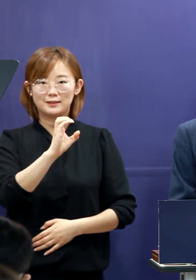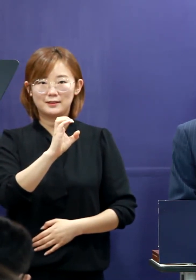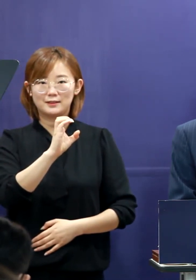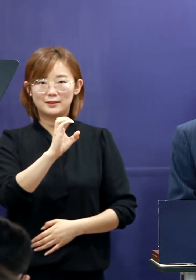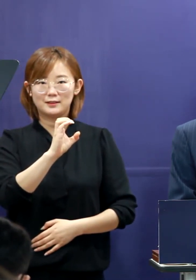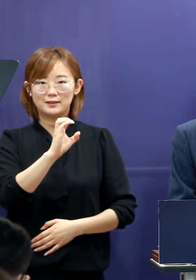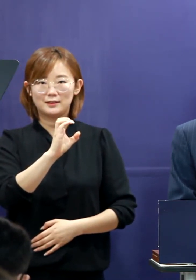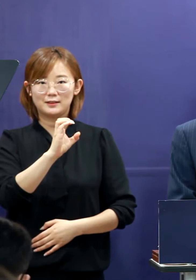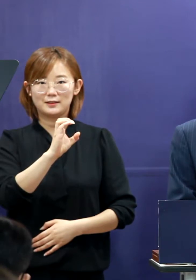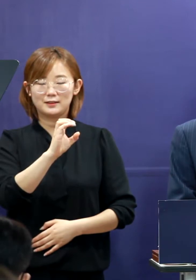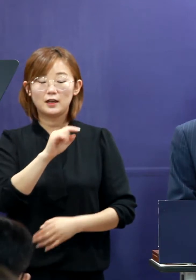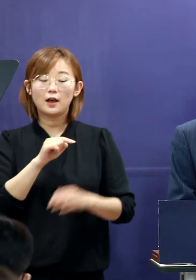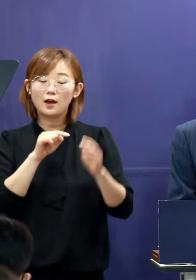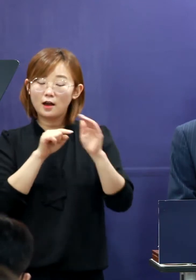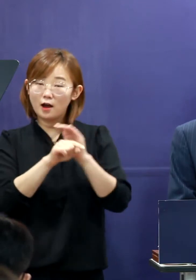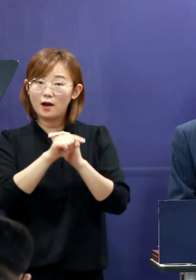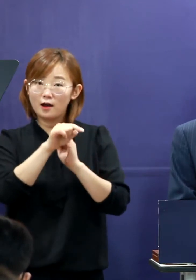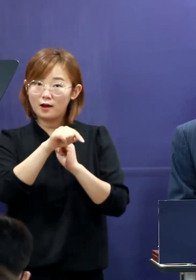나들목인데 하이패스를